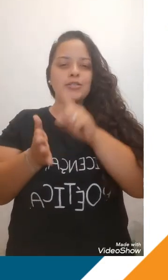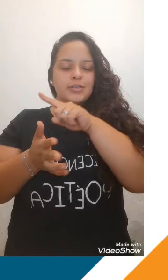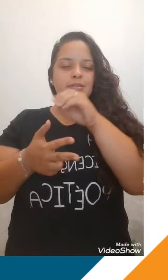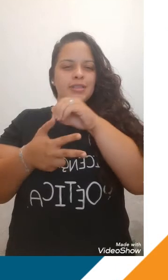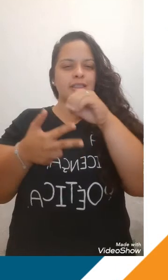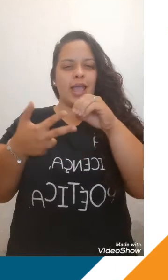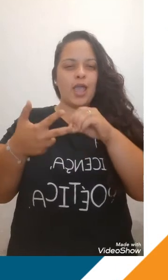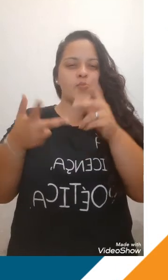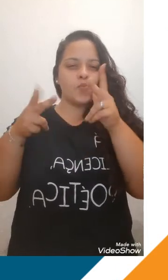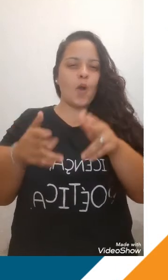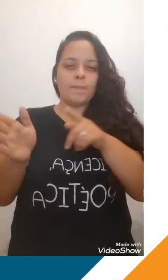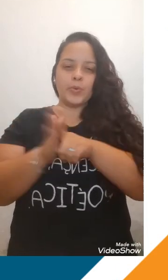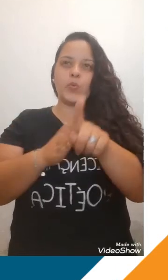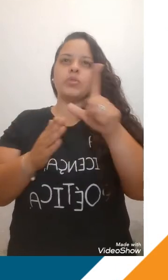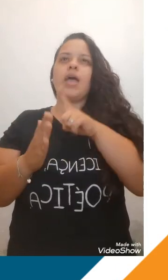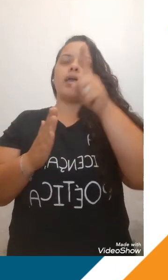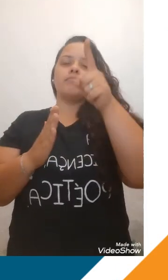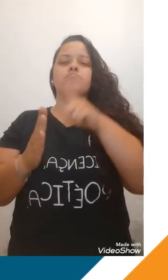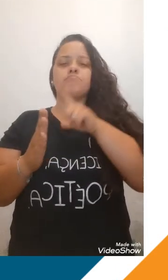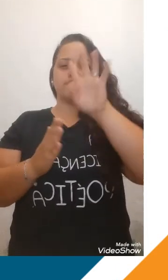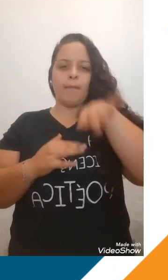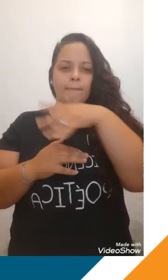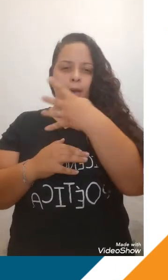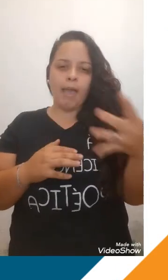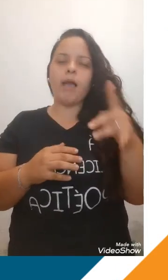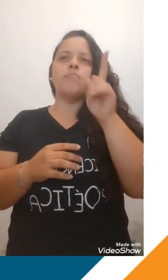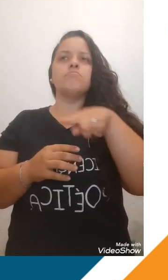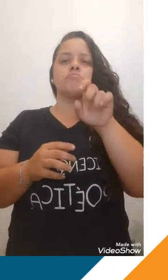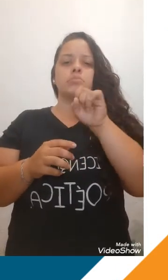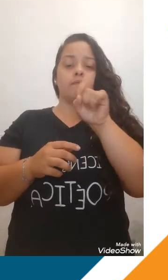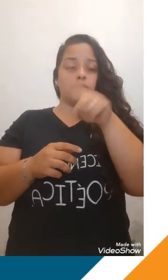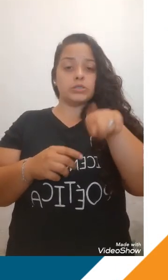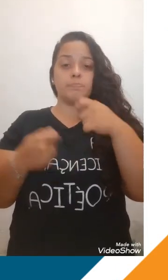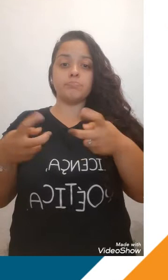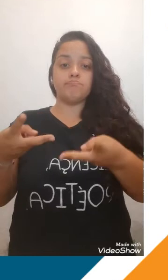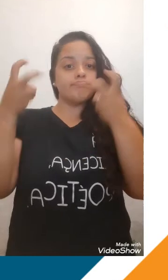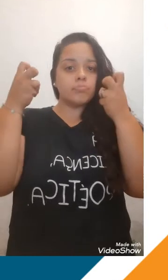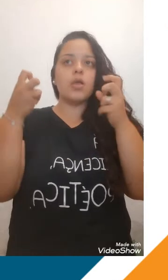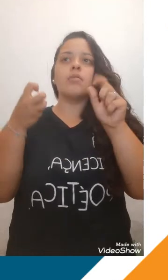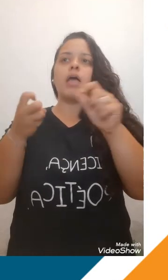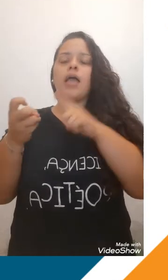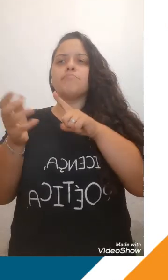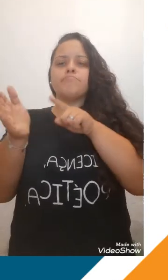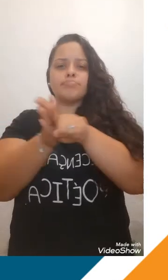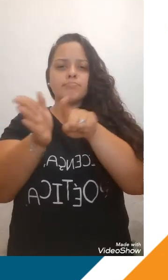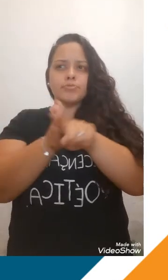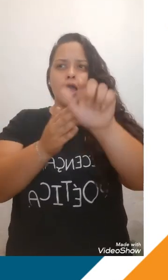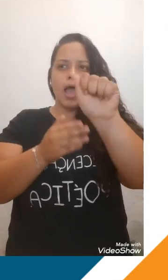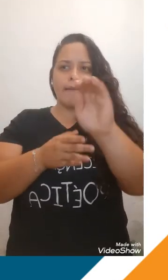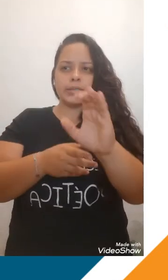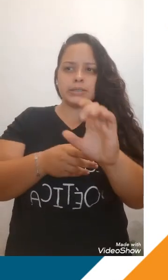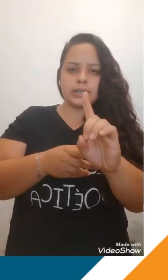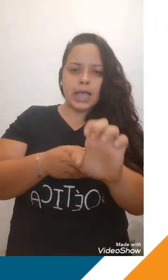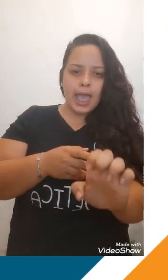por exemplo, uma tabela para você interpretar e alternativas que estão, às vezes, com